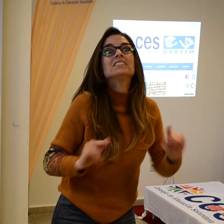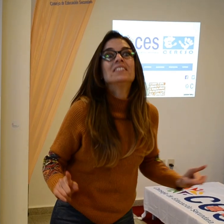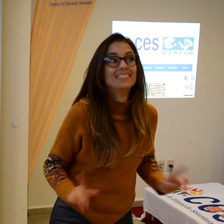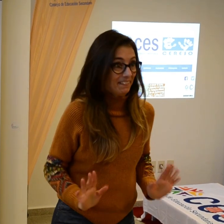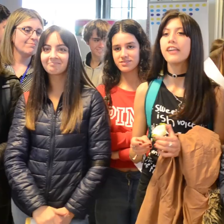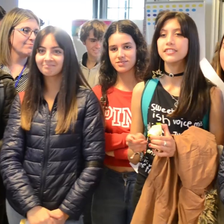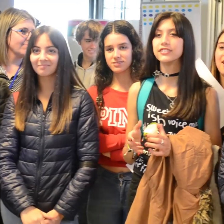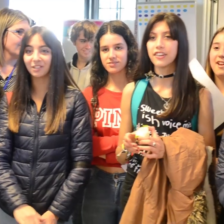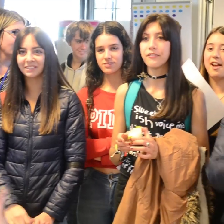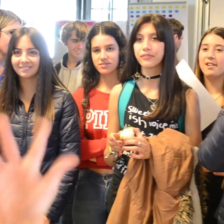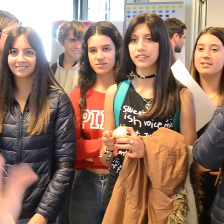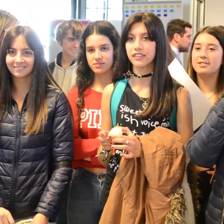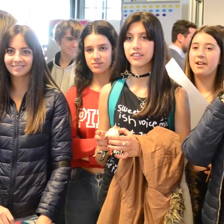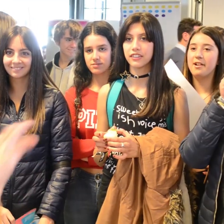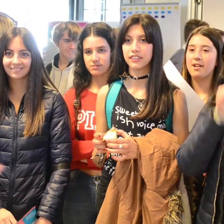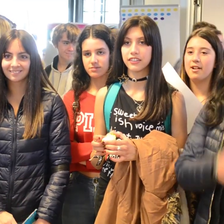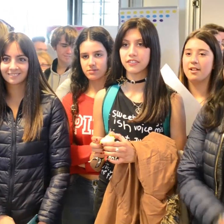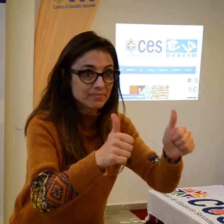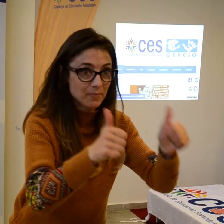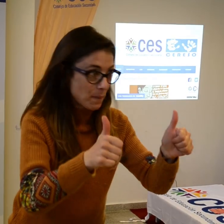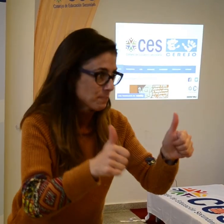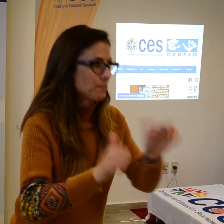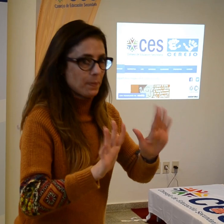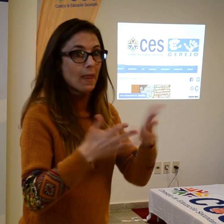personas. ¿Está? ¿Les parece? Bueno, presten atención.